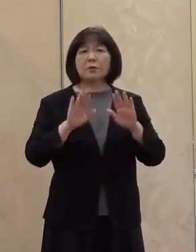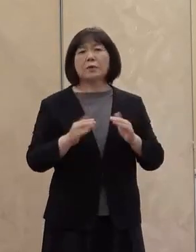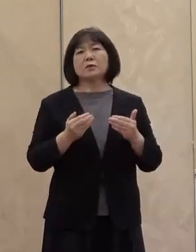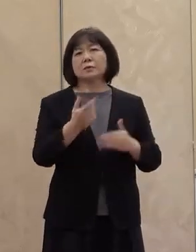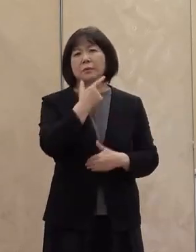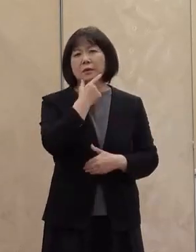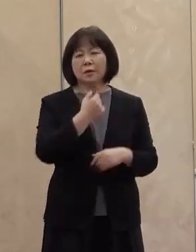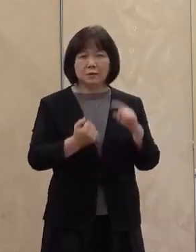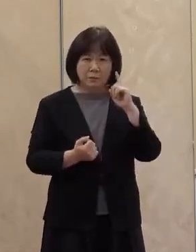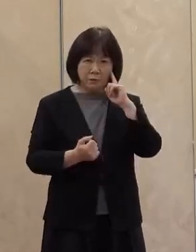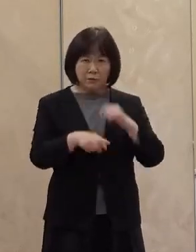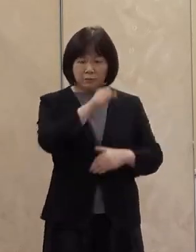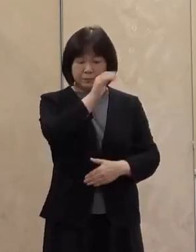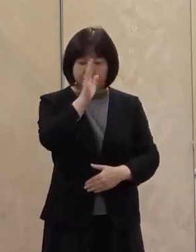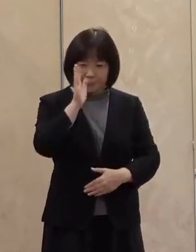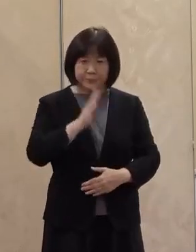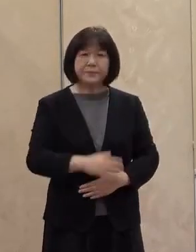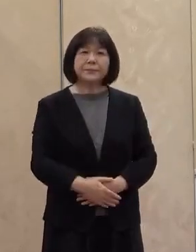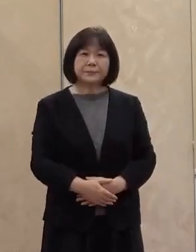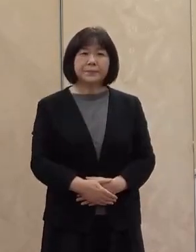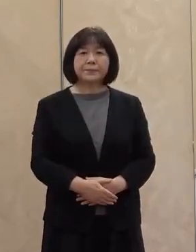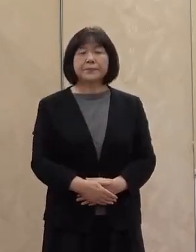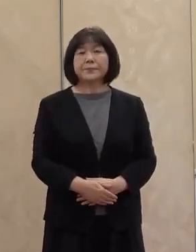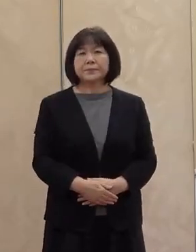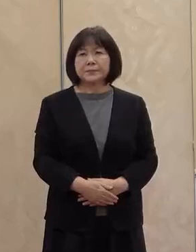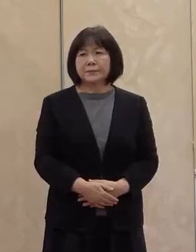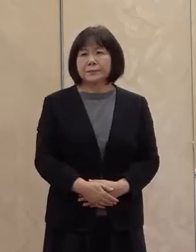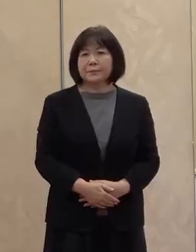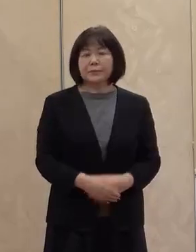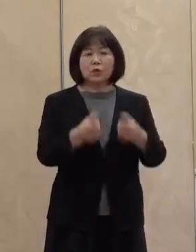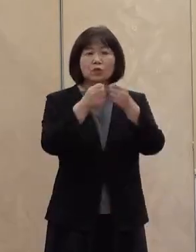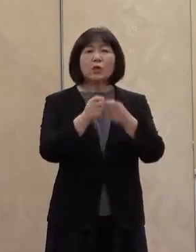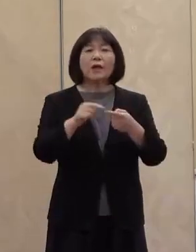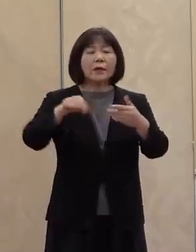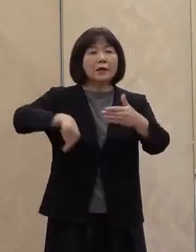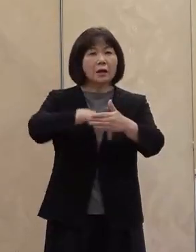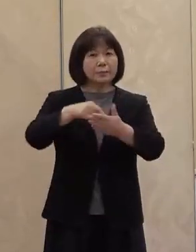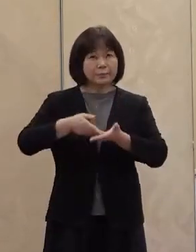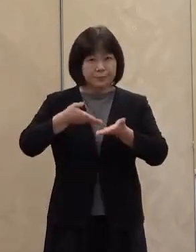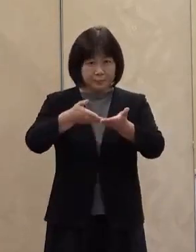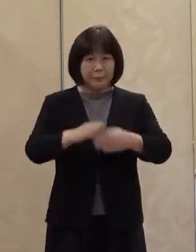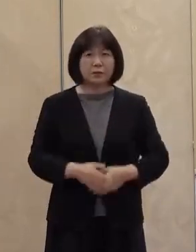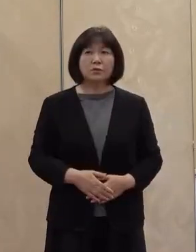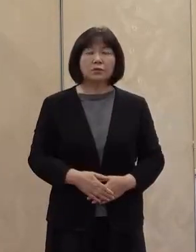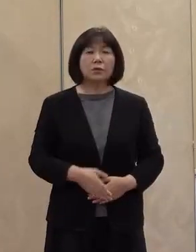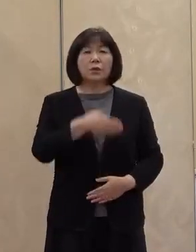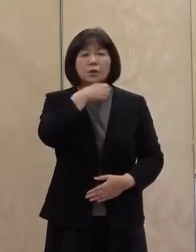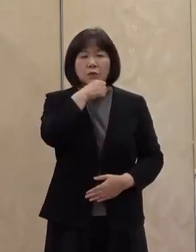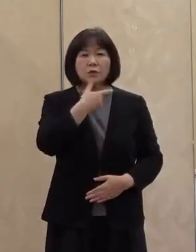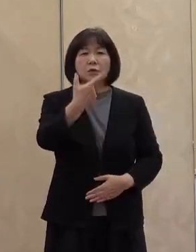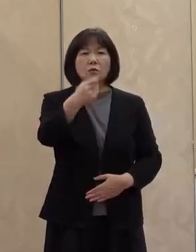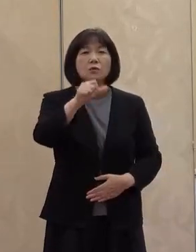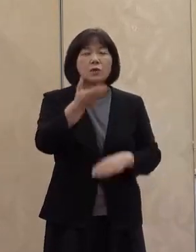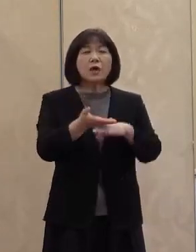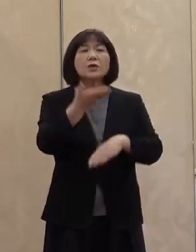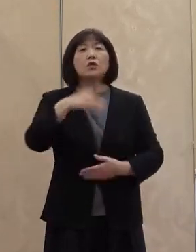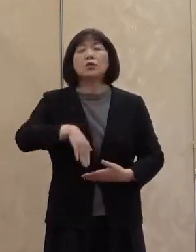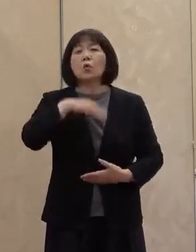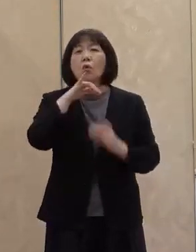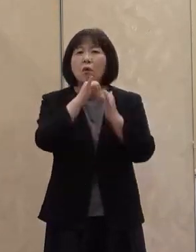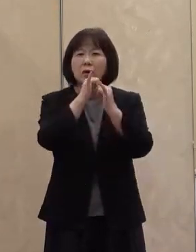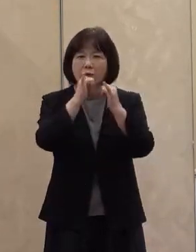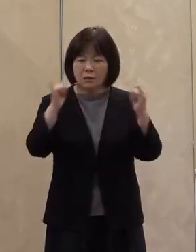たいと思いますので、よろしくお願いをいたします。具体的な中身です。まず65歳以上の高齢者